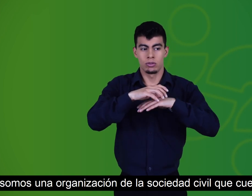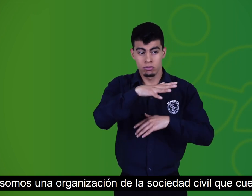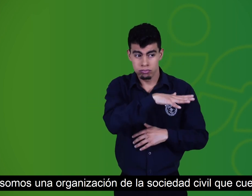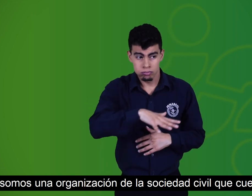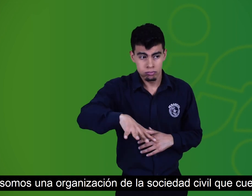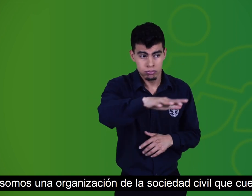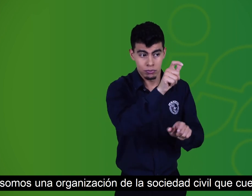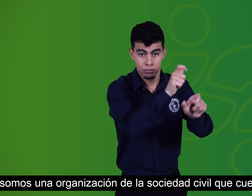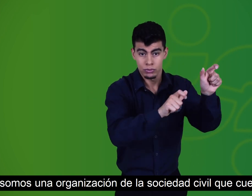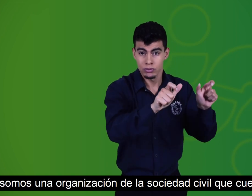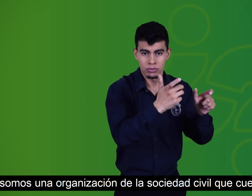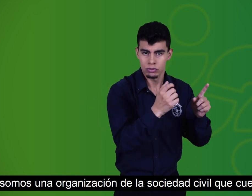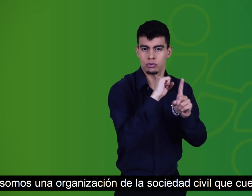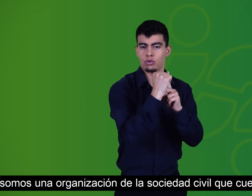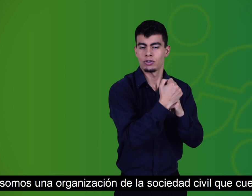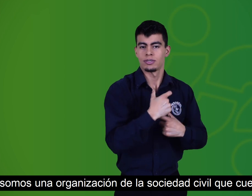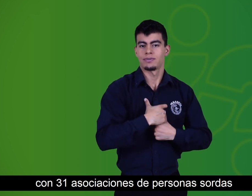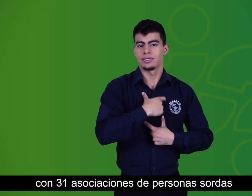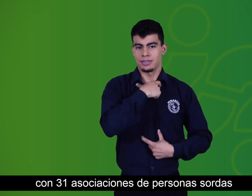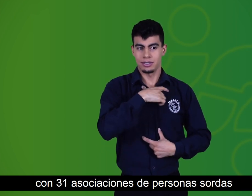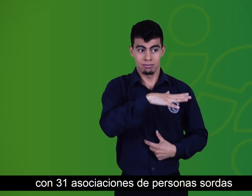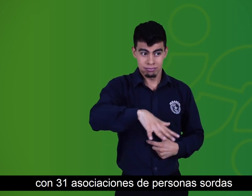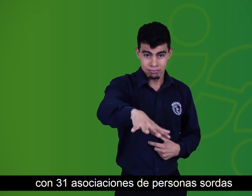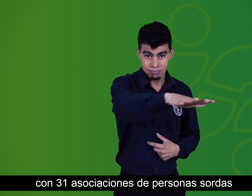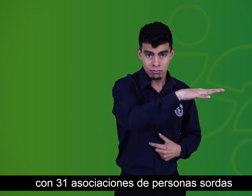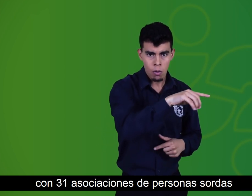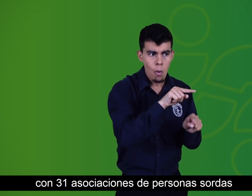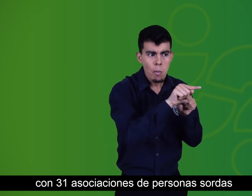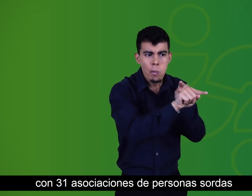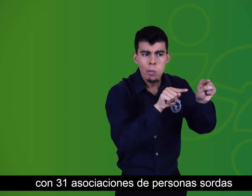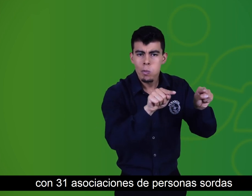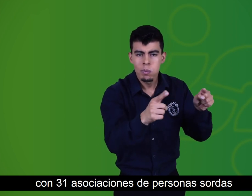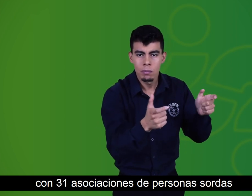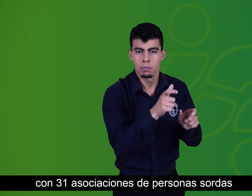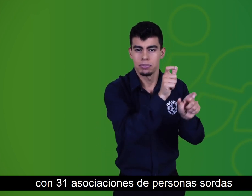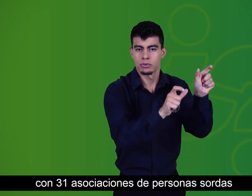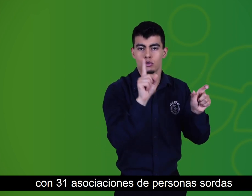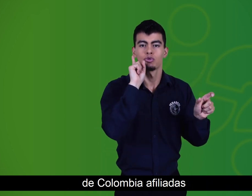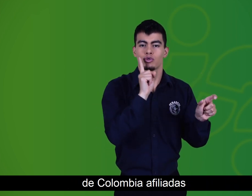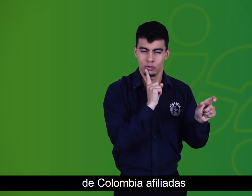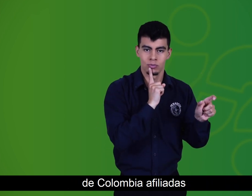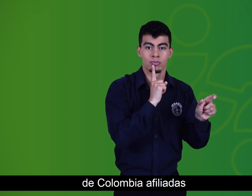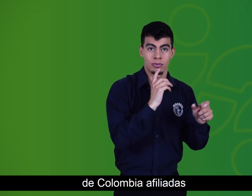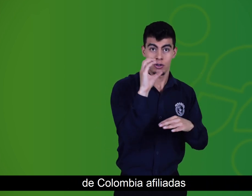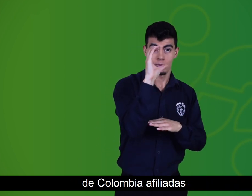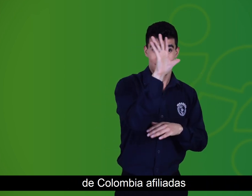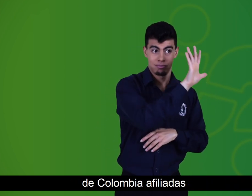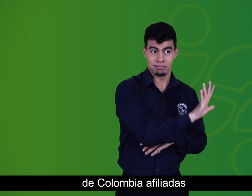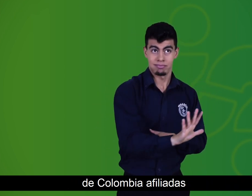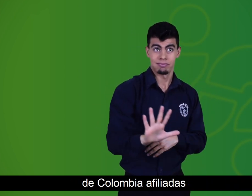sociedad civil que cuenta con 31 asociaciones de personas sordas de Colombia afiliadas.